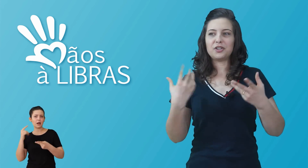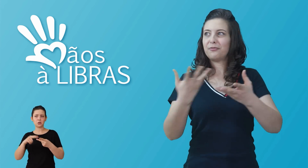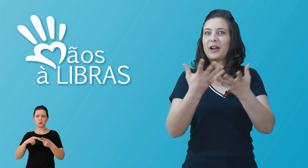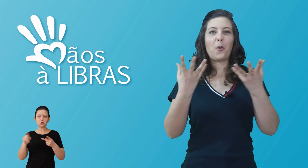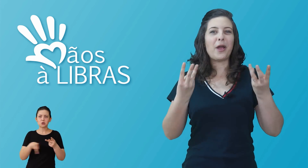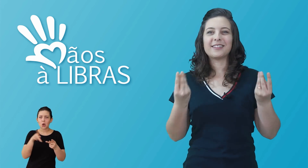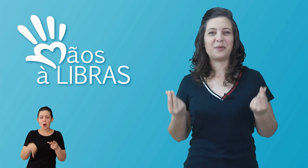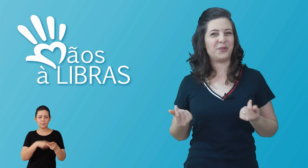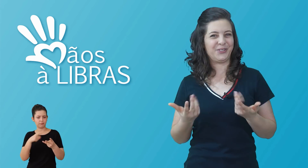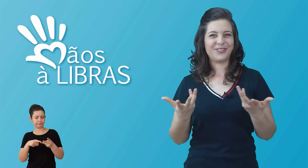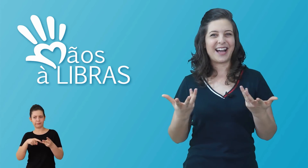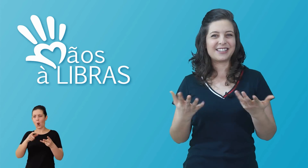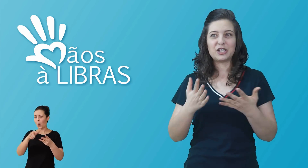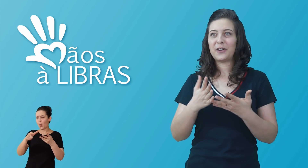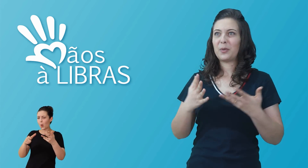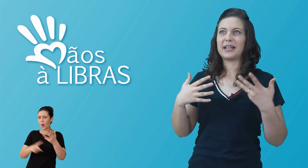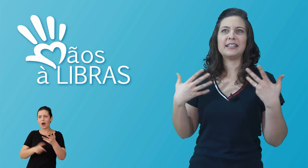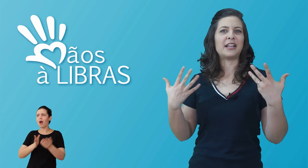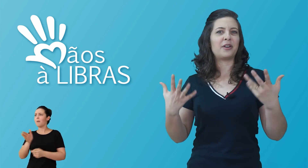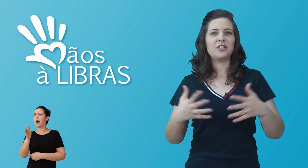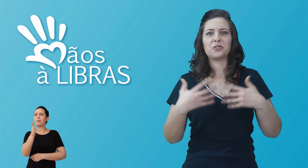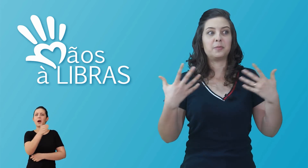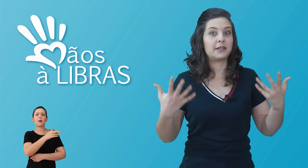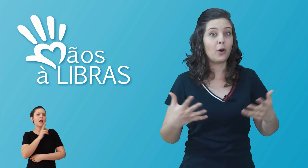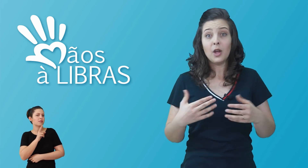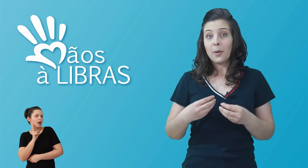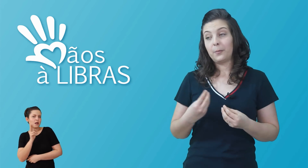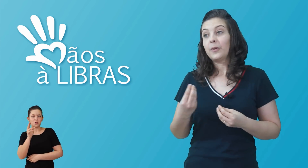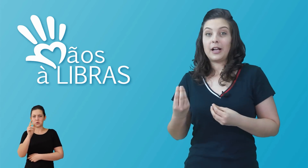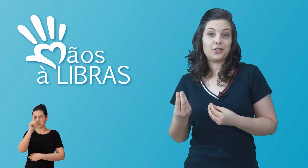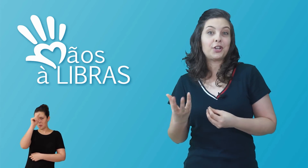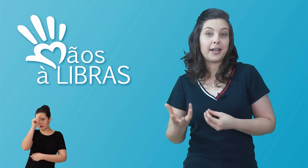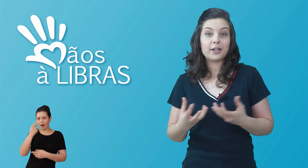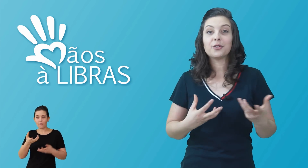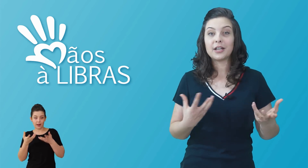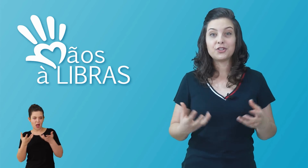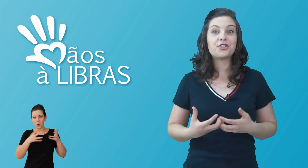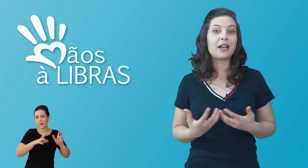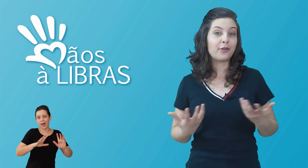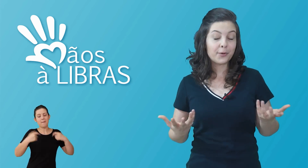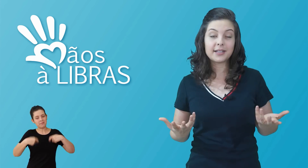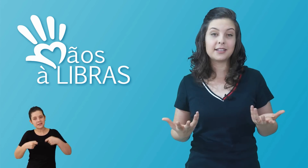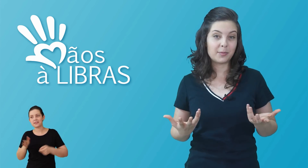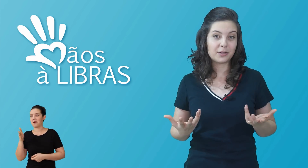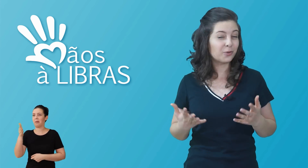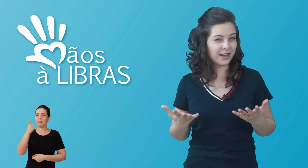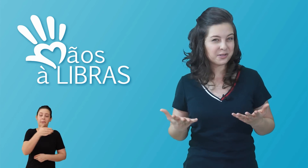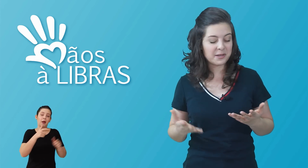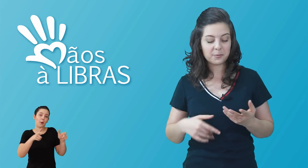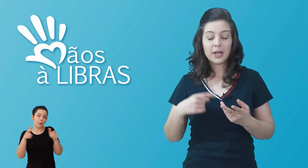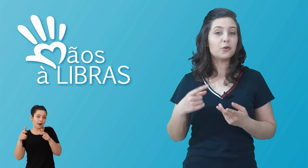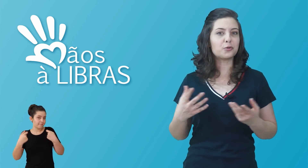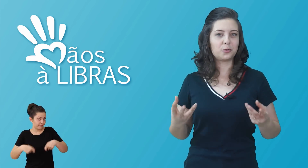A gente frequenta muitos lugares. A gente frequenta restaurante, hospital. A gente, querendo ou não, a gente tem que frequentar determinados